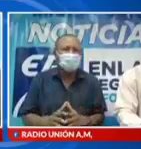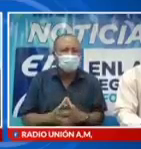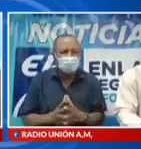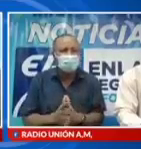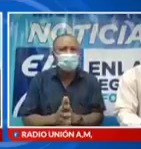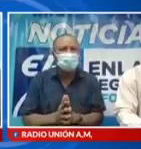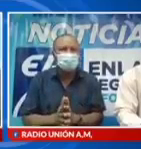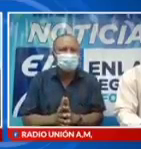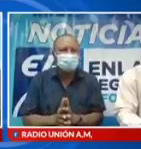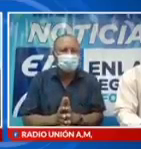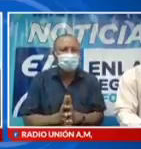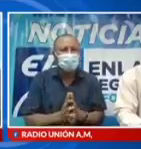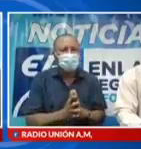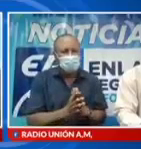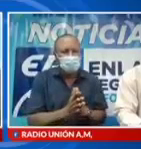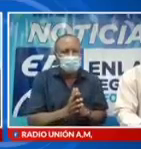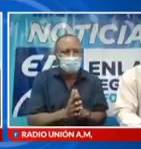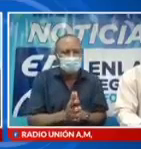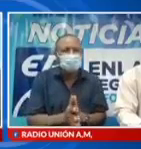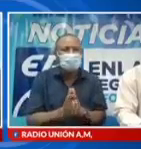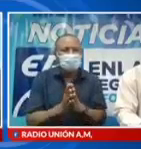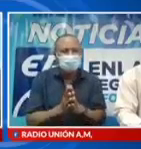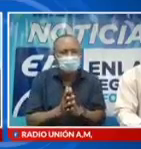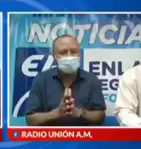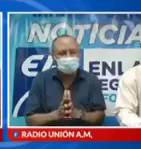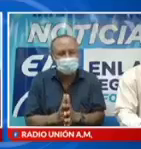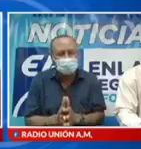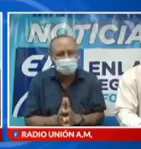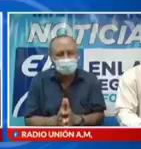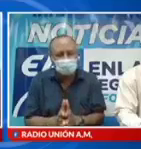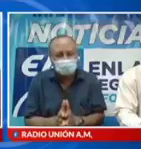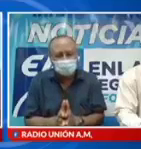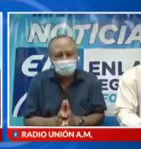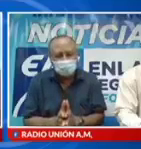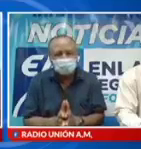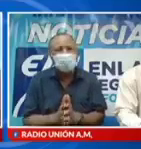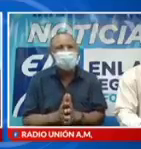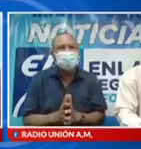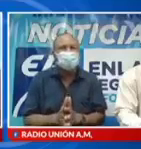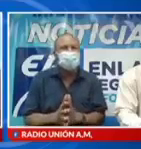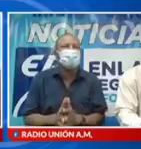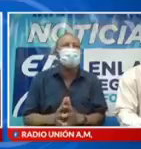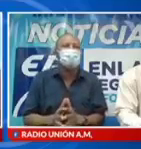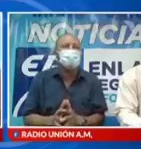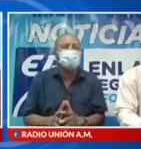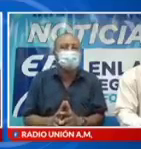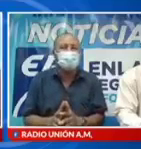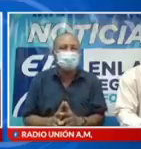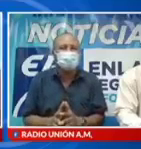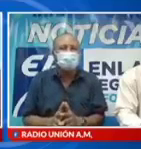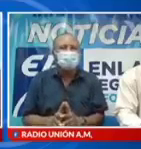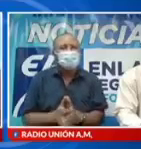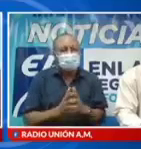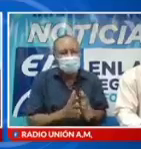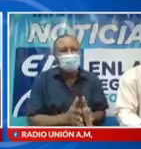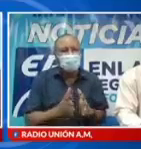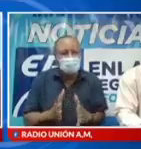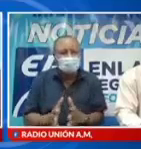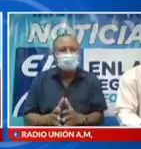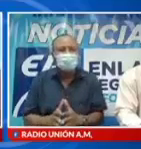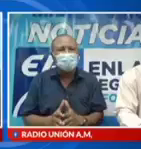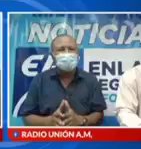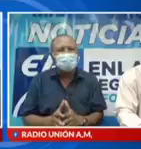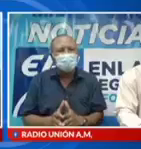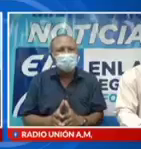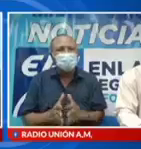entregarle a los medios de comunicación la acta del 24 de junio del 2020. También